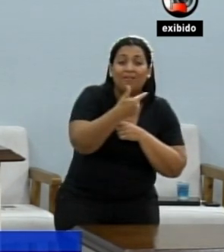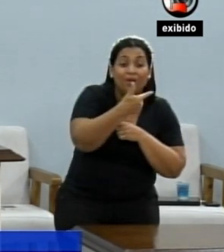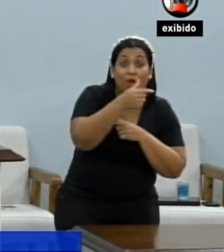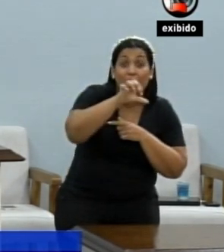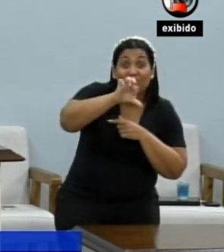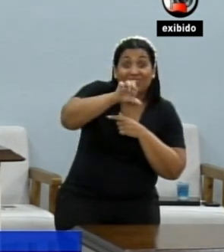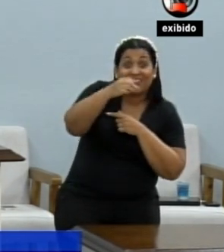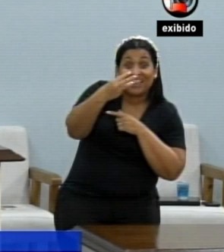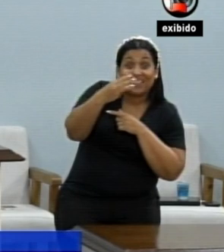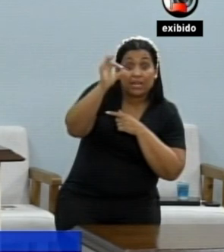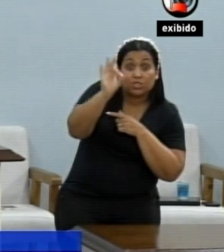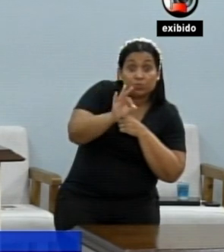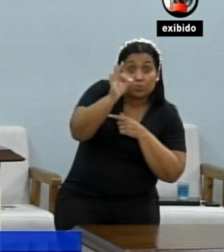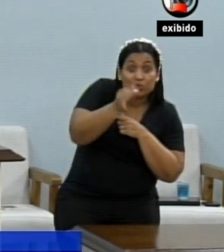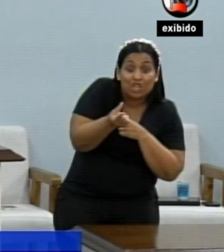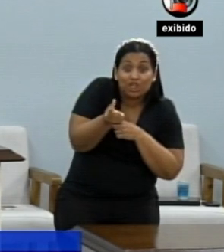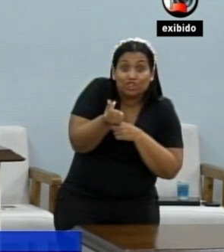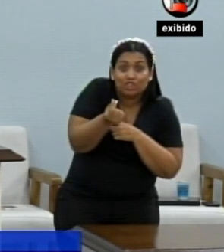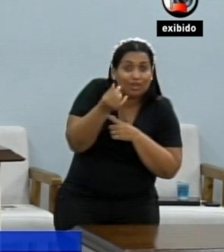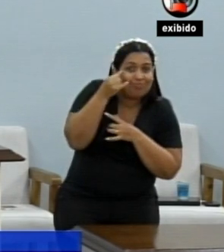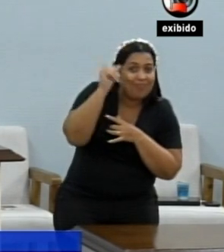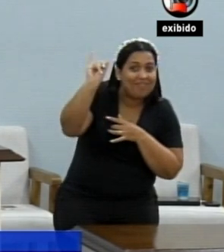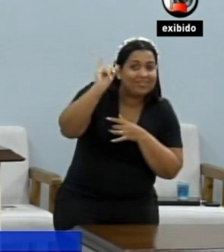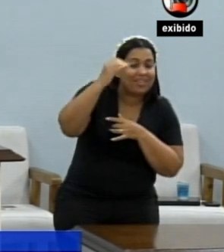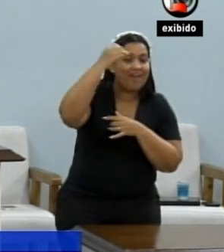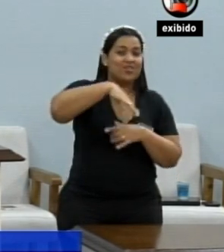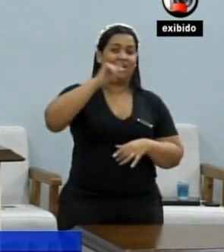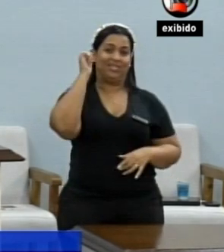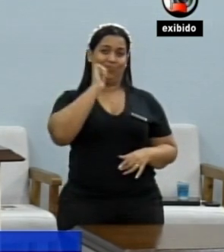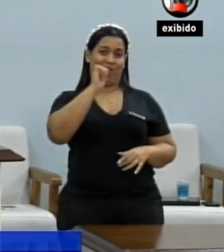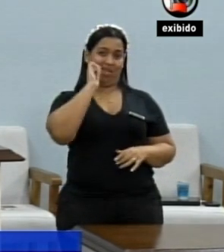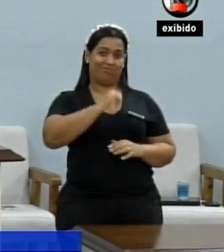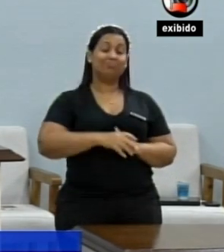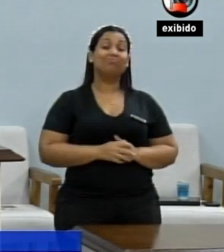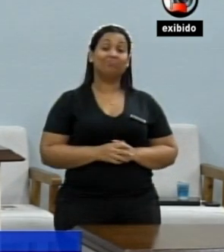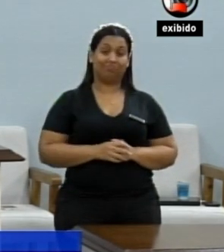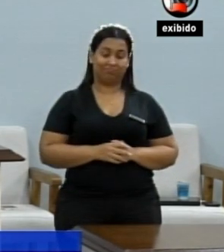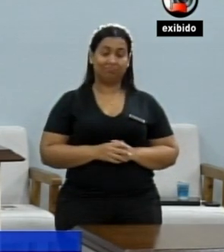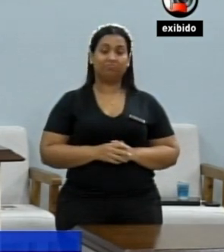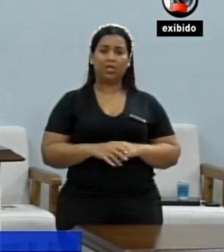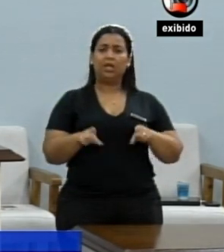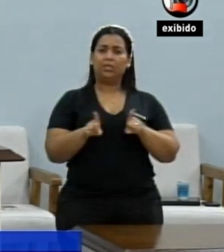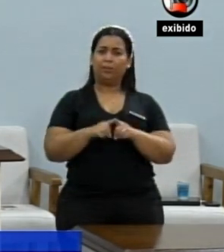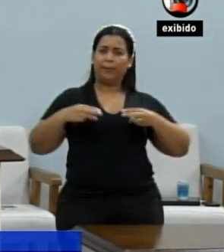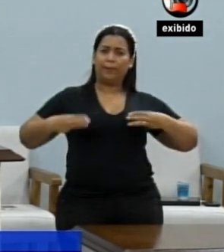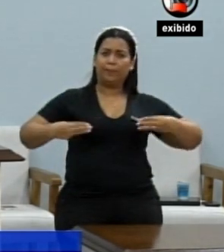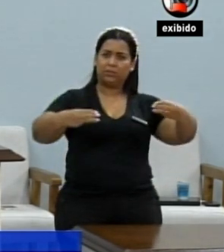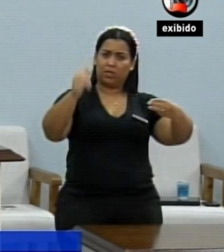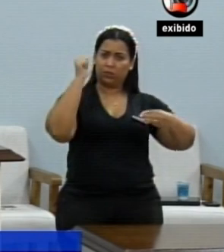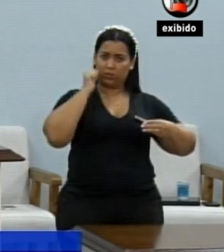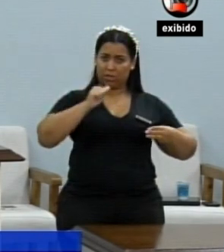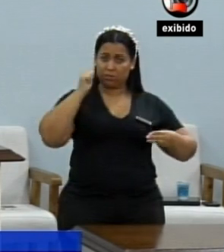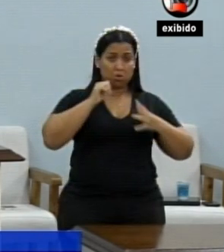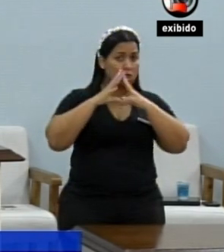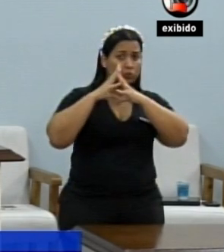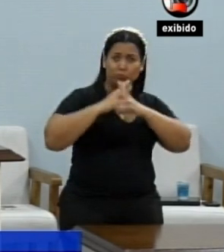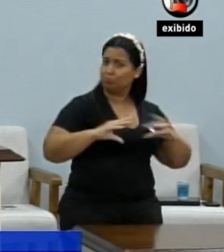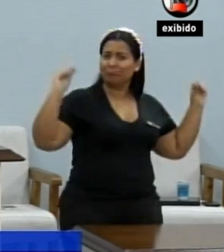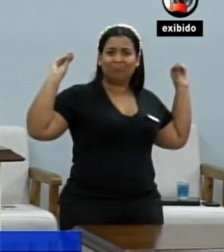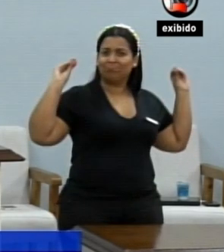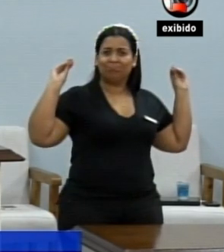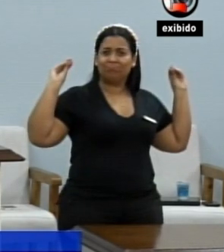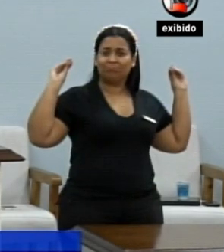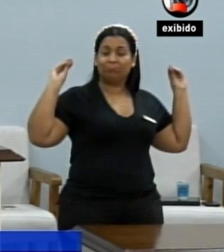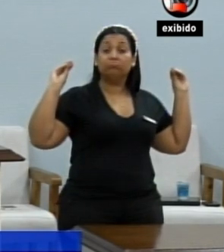93% das verbas para o combate contra a violência contra a mulher. O Ministério das Mulheres desapareceu nesse